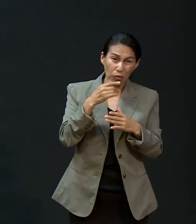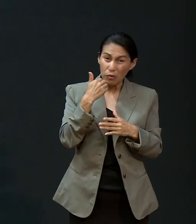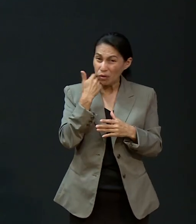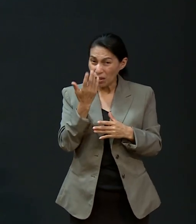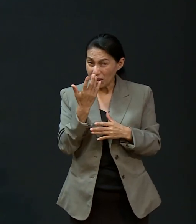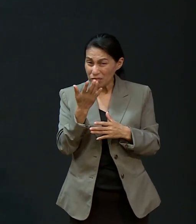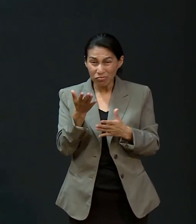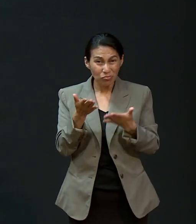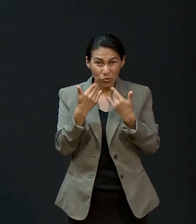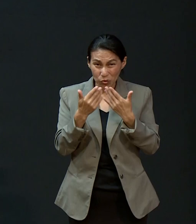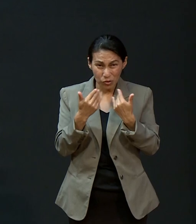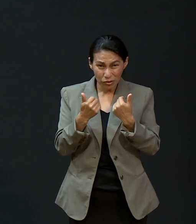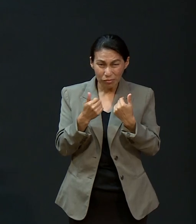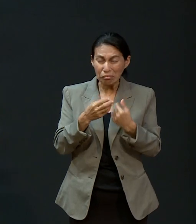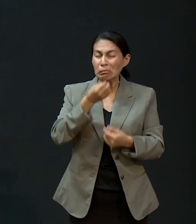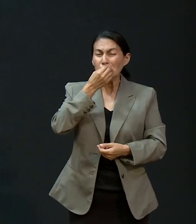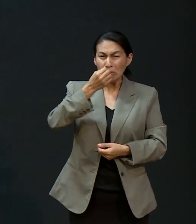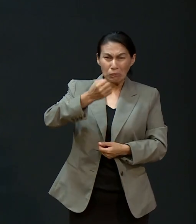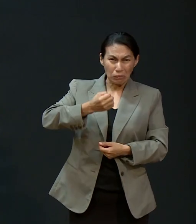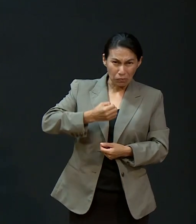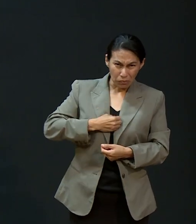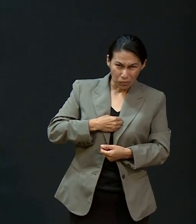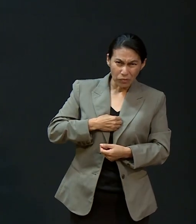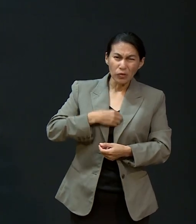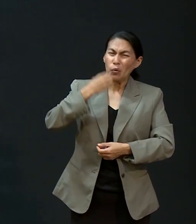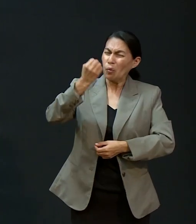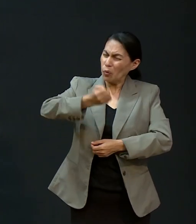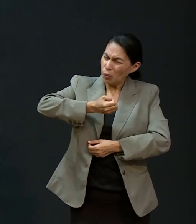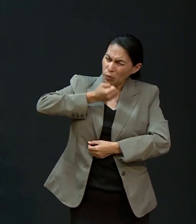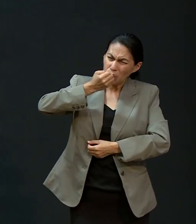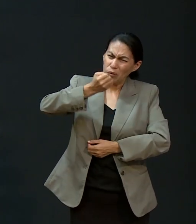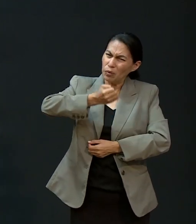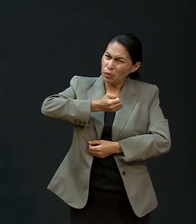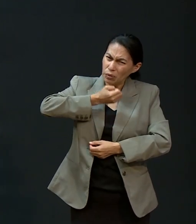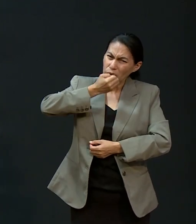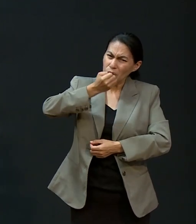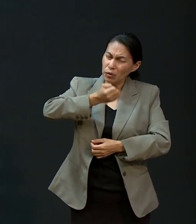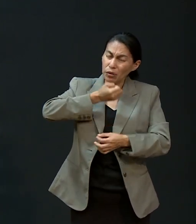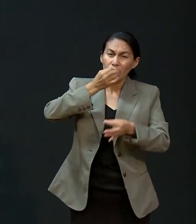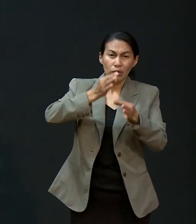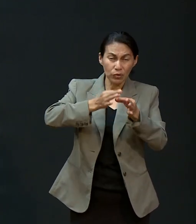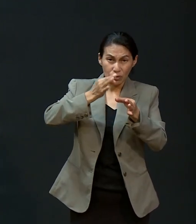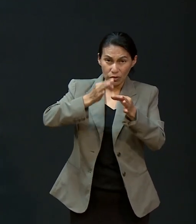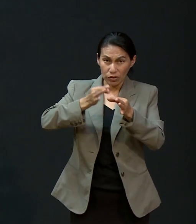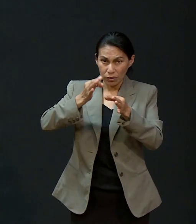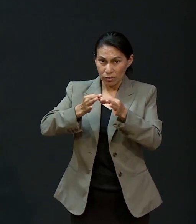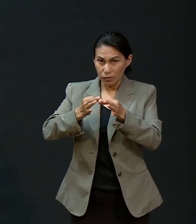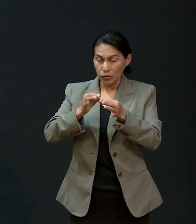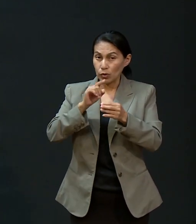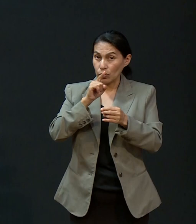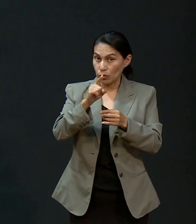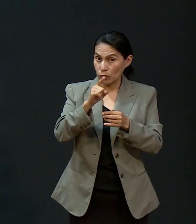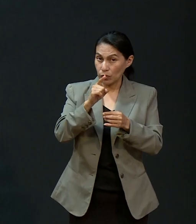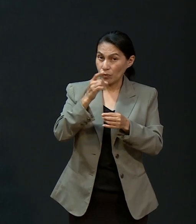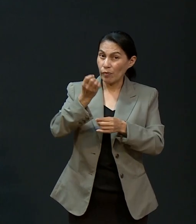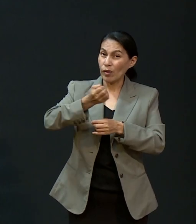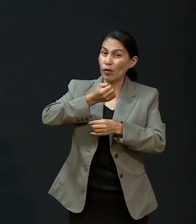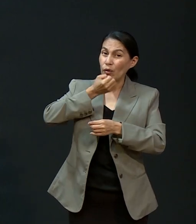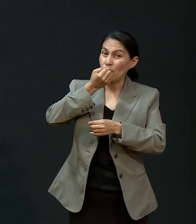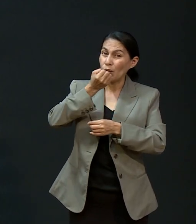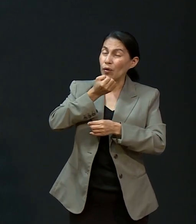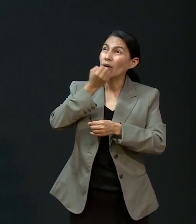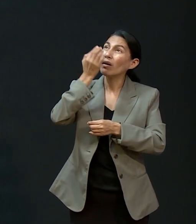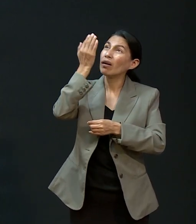quizás soñabas. Pero persevera fervientemente en oración, porque el que